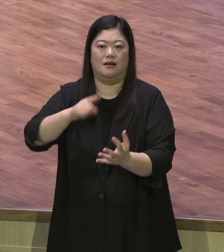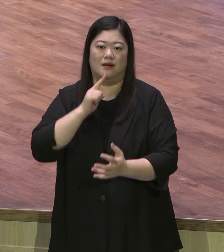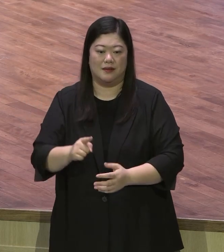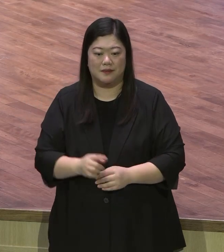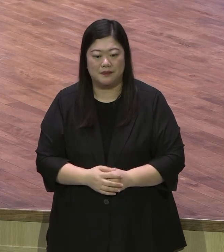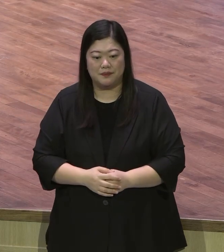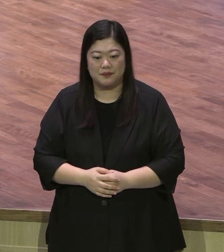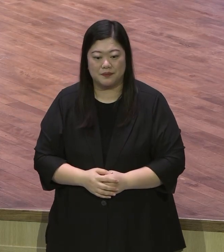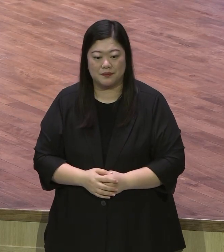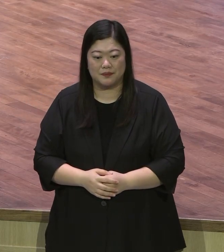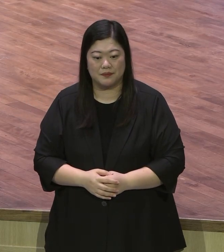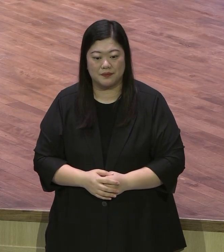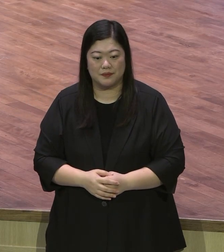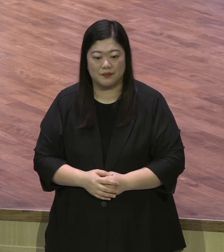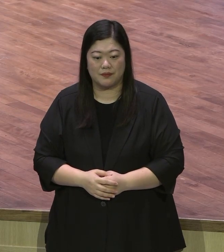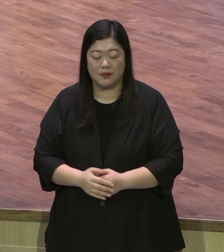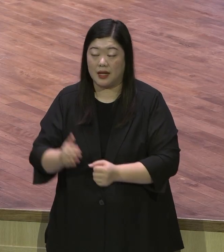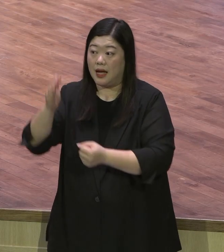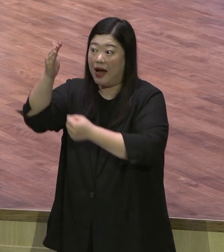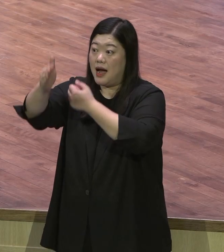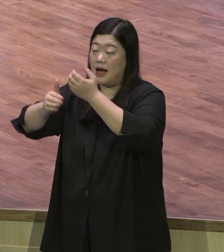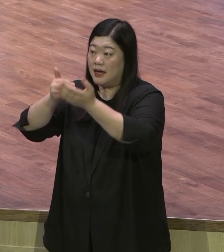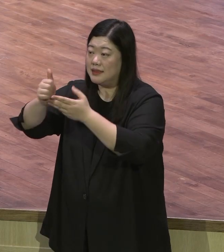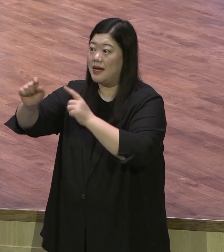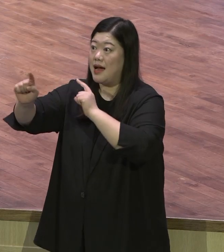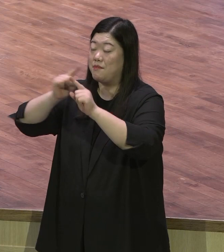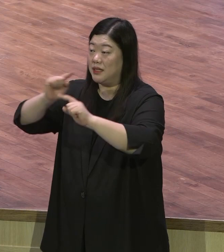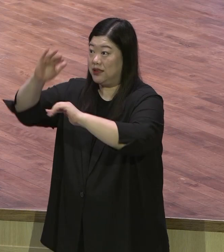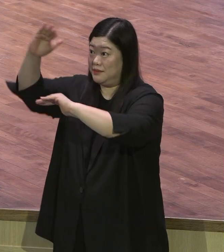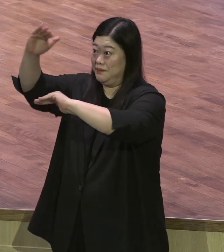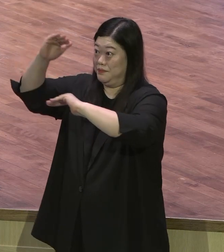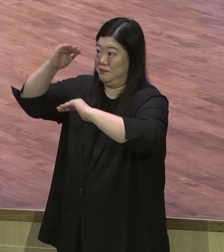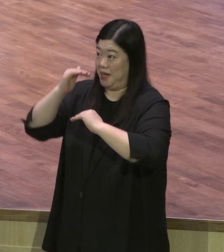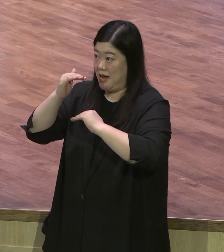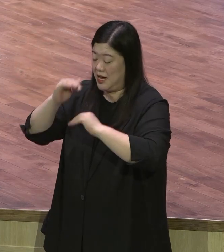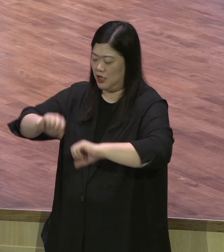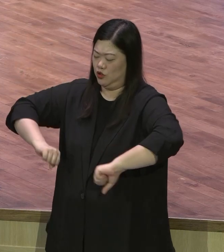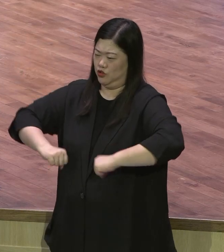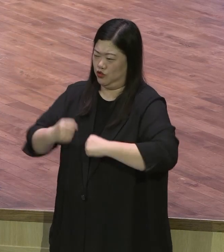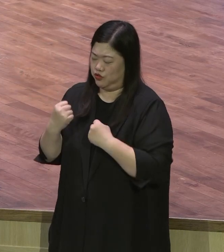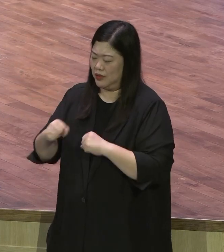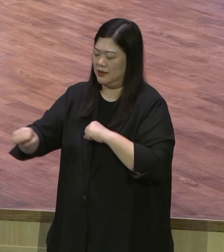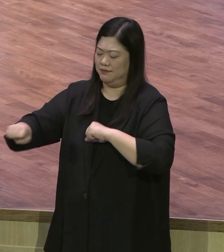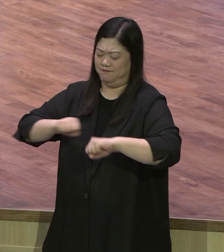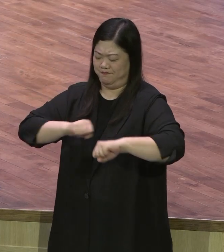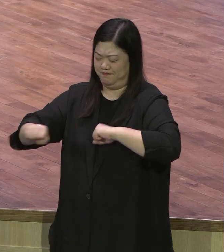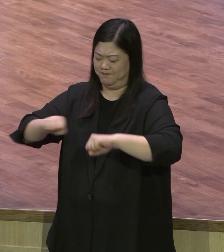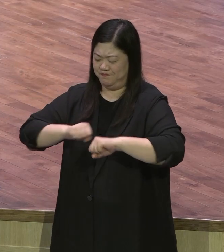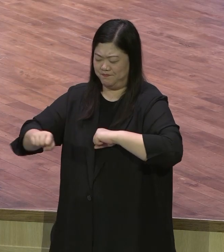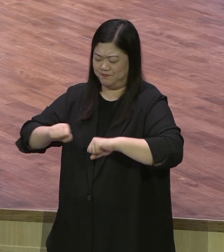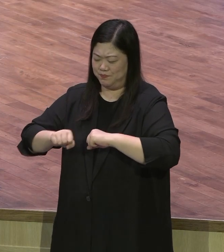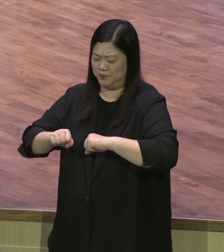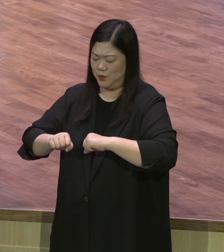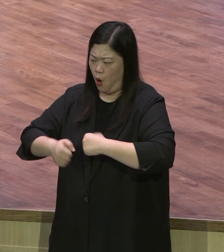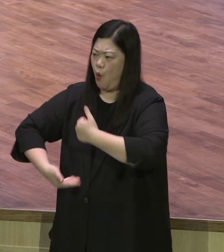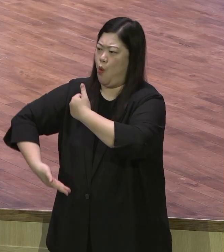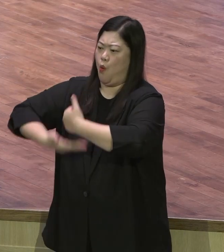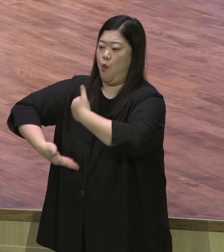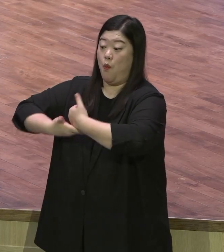하나님의 말씀을 온전히 듣고 준행하는 삶을 산 여러분들은